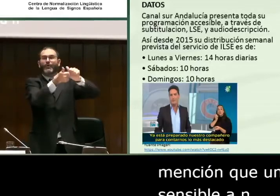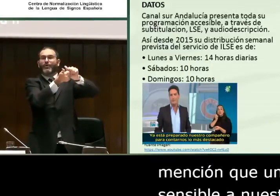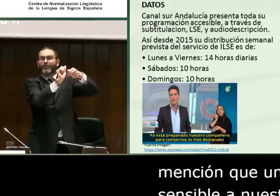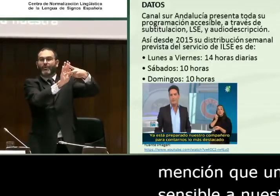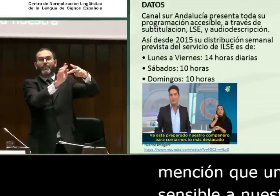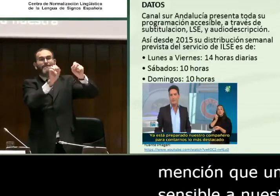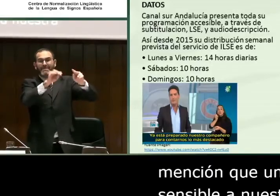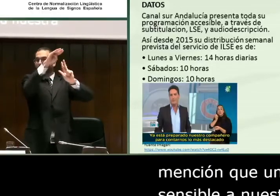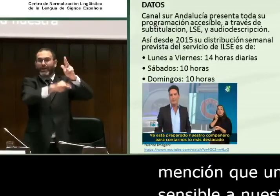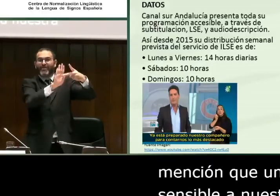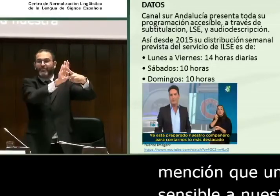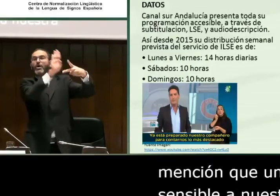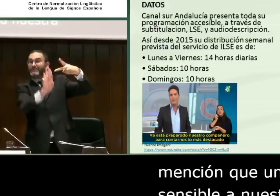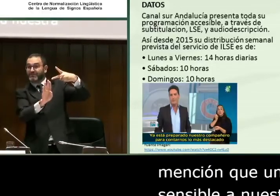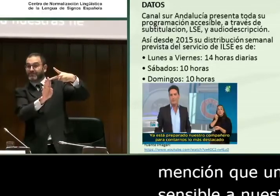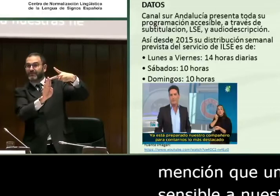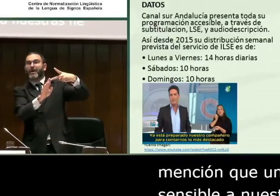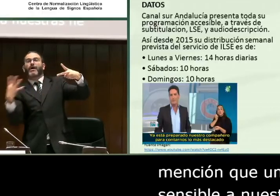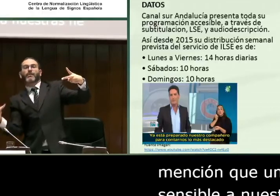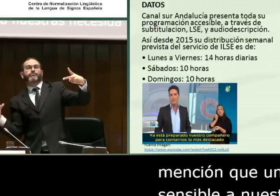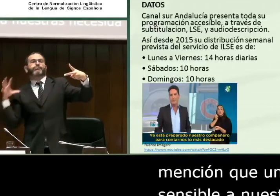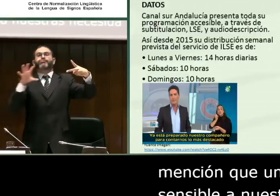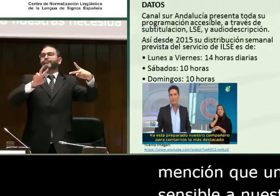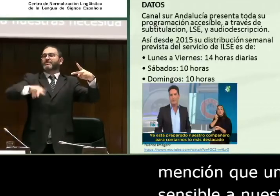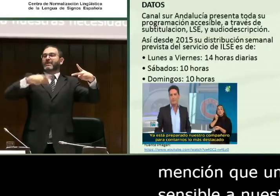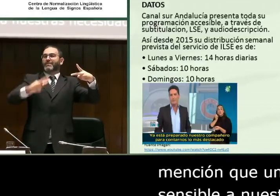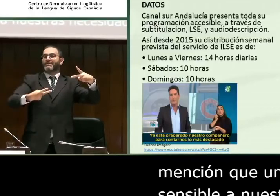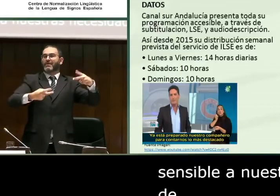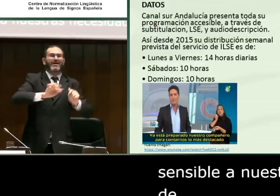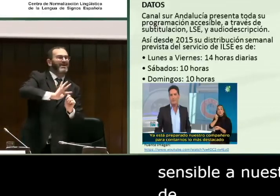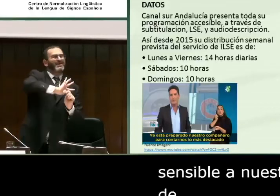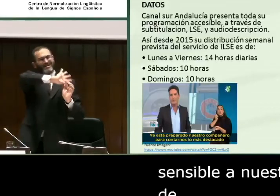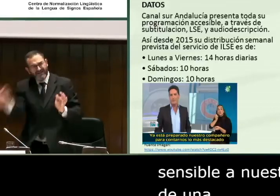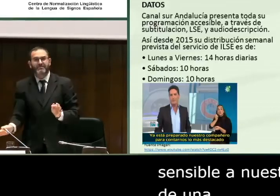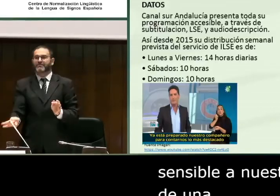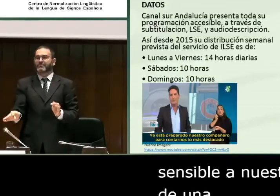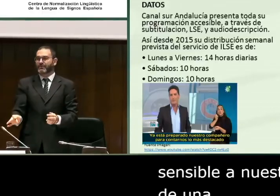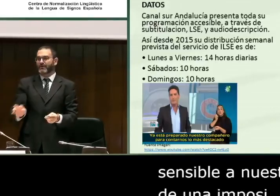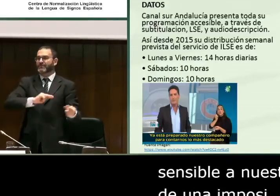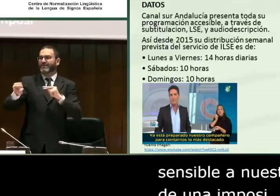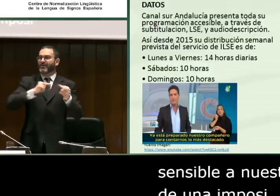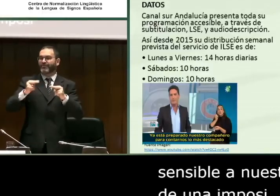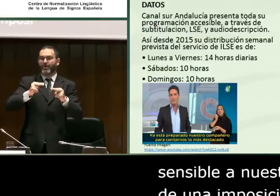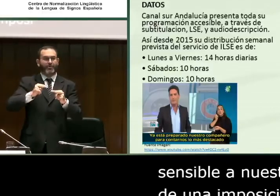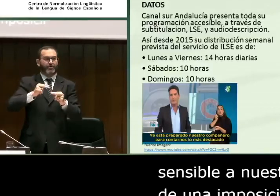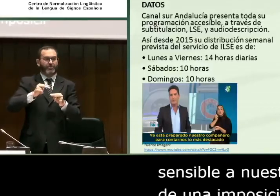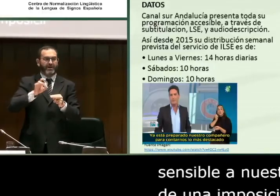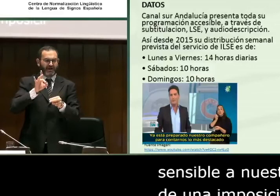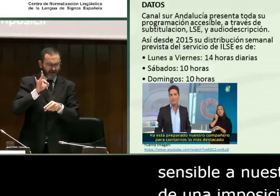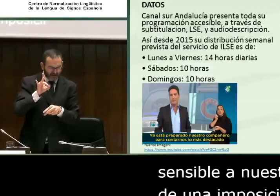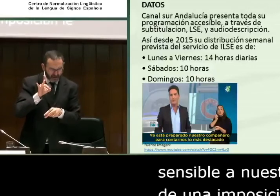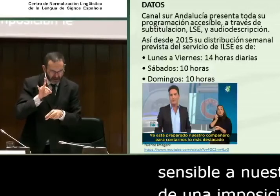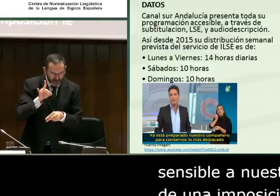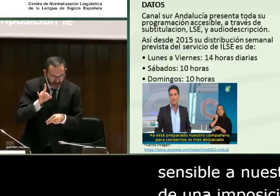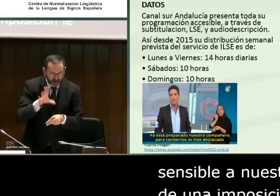y el canal Sur 2. Bueno, pues lo que pretendían o lo que querían era que uno de los canales fuese